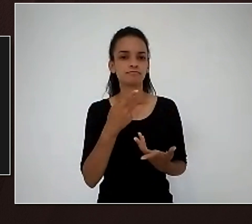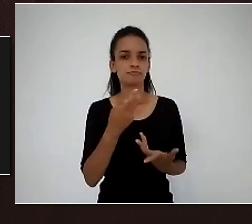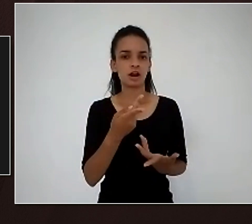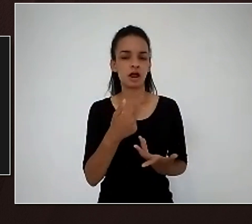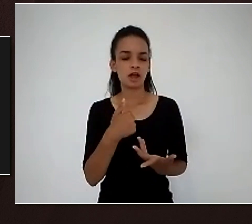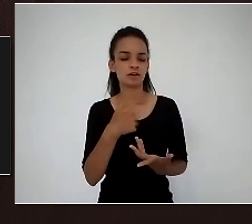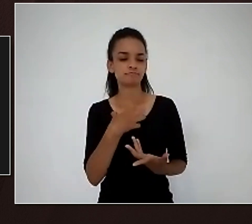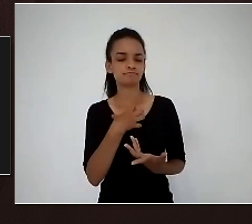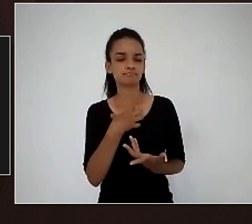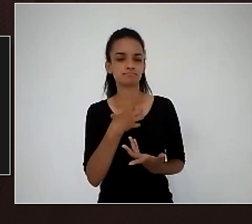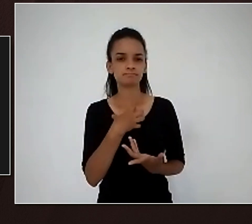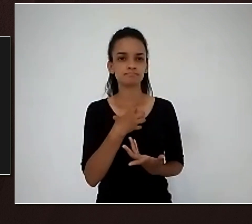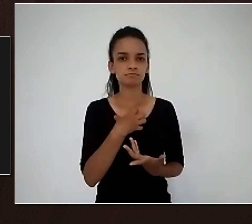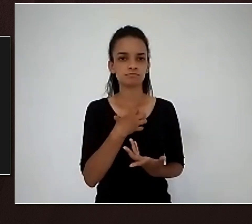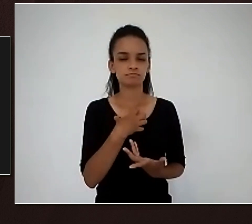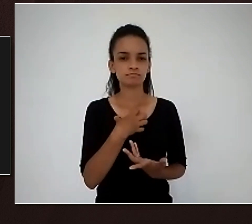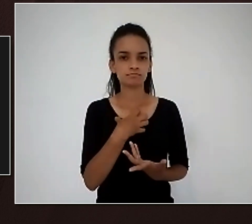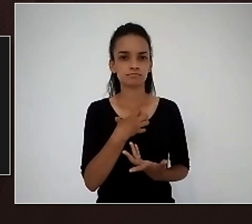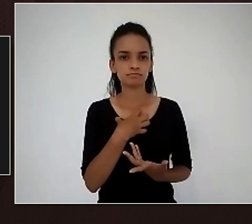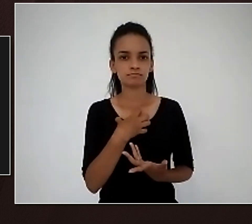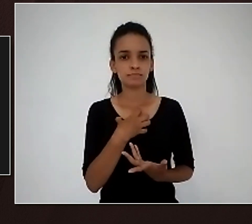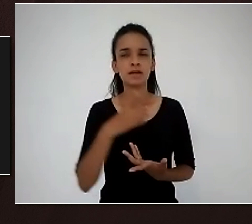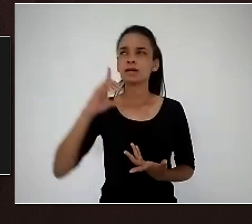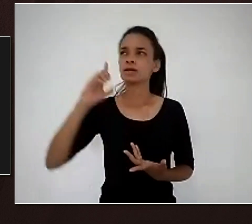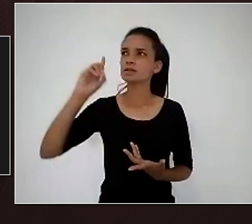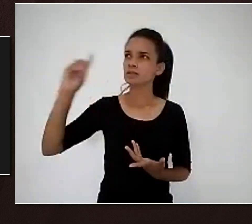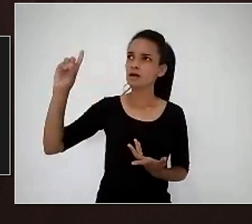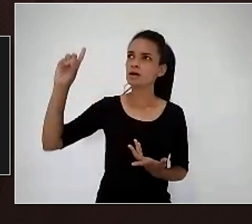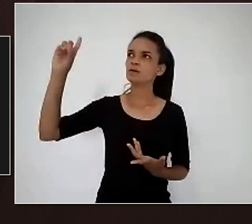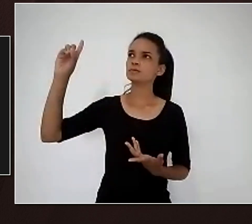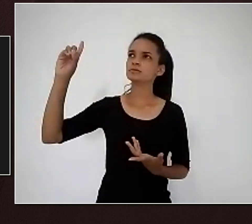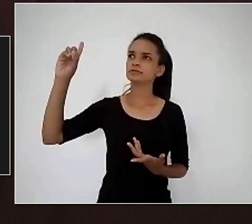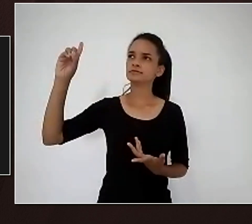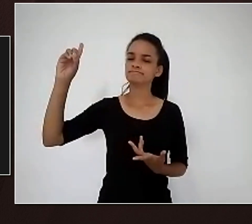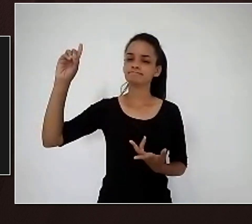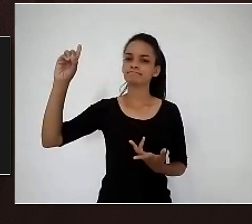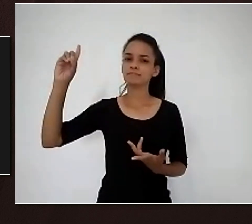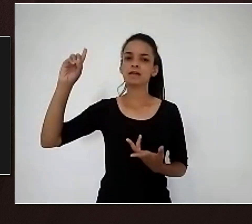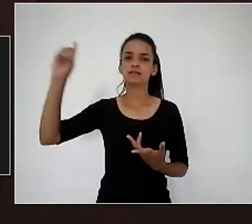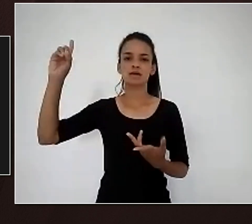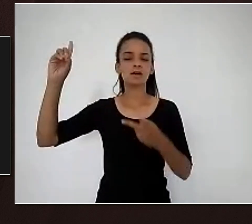Dios está hablando, ¿no?, y está transmitiendo,